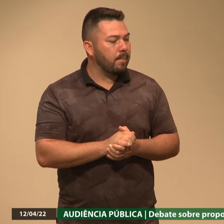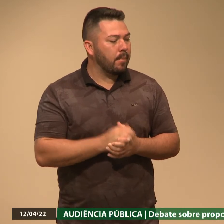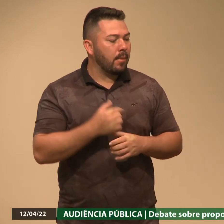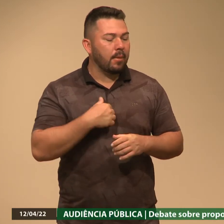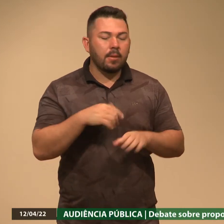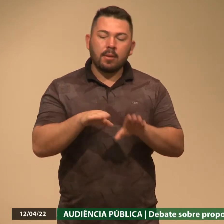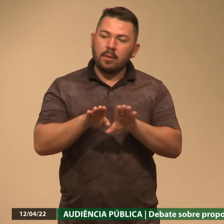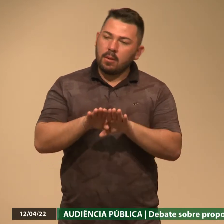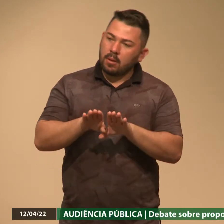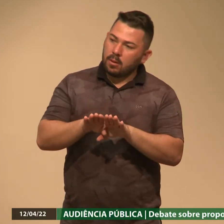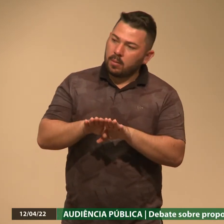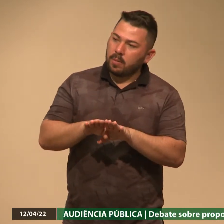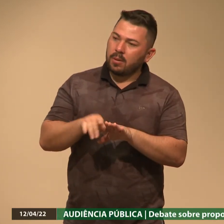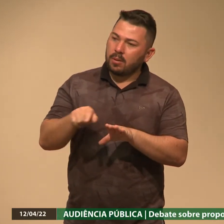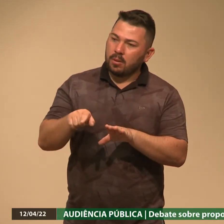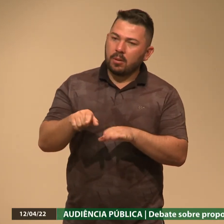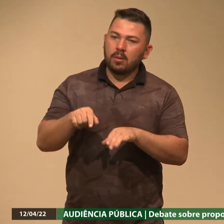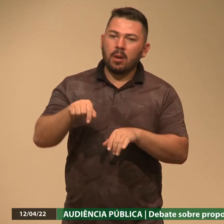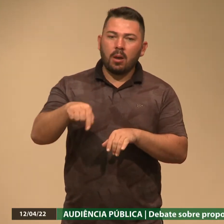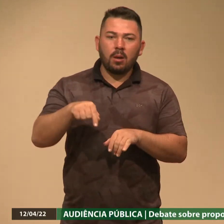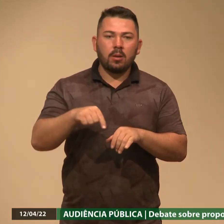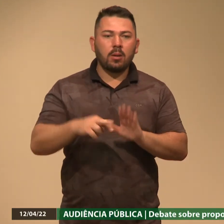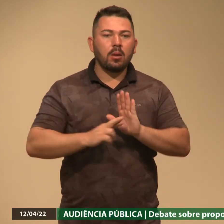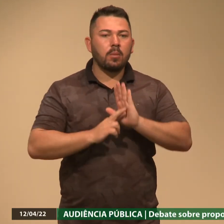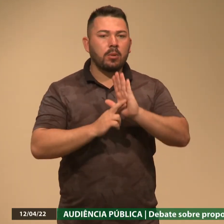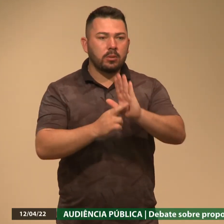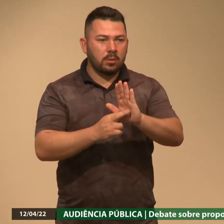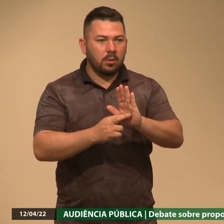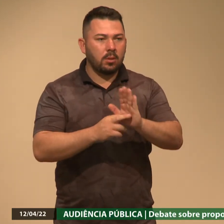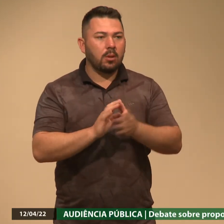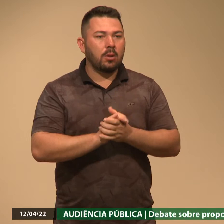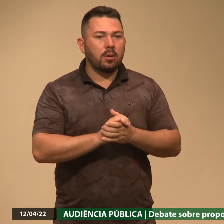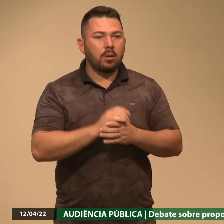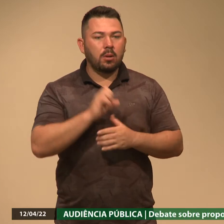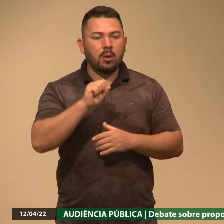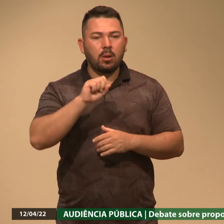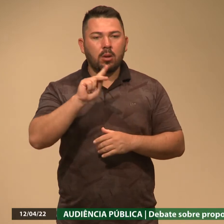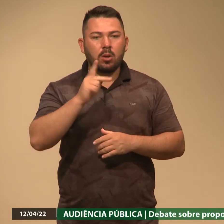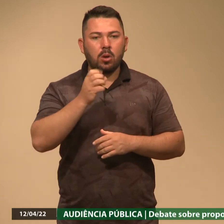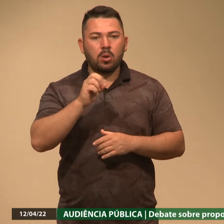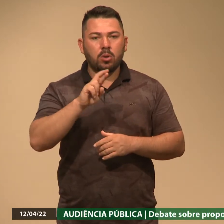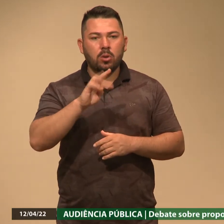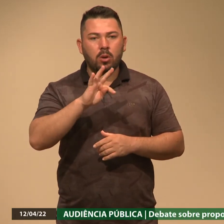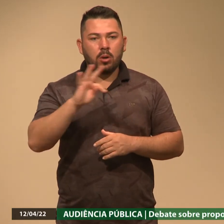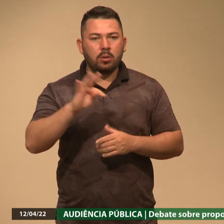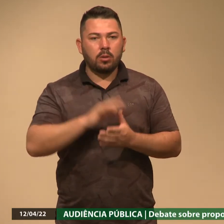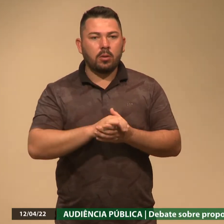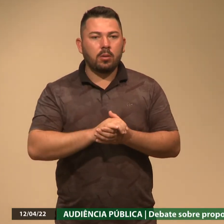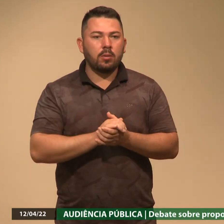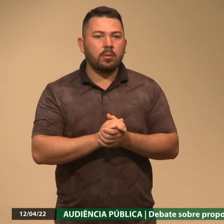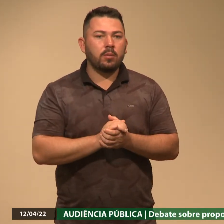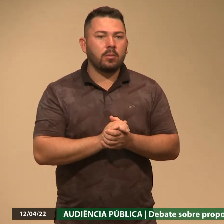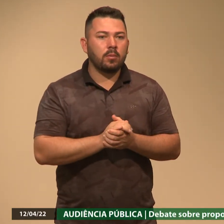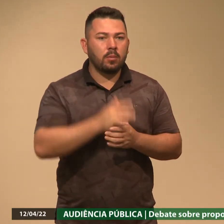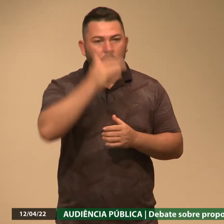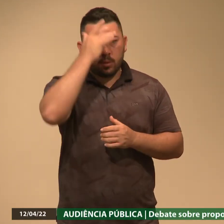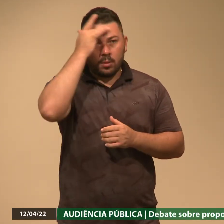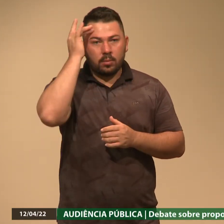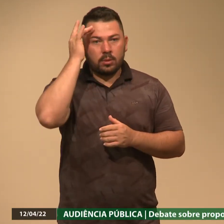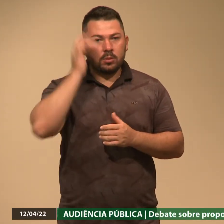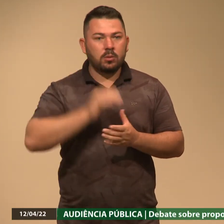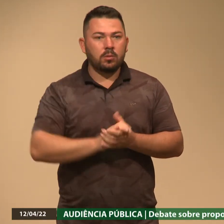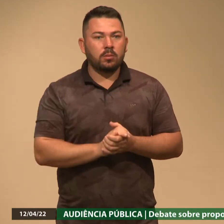também nesse evento eu tô representando achar tiver Brasil achar tiver Brasil né da pessoa da